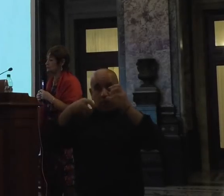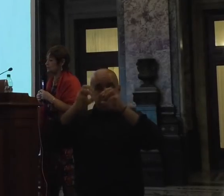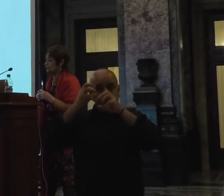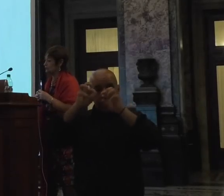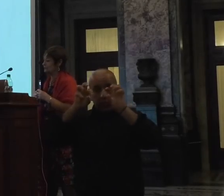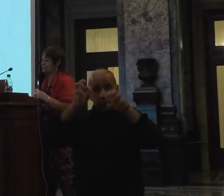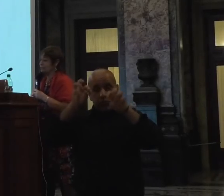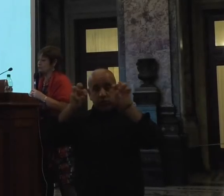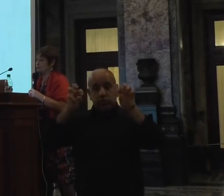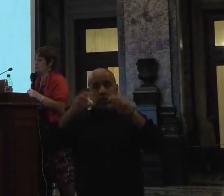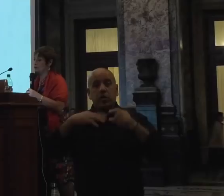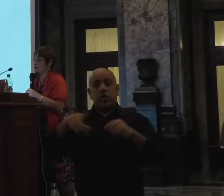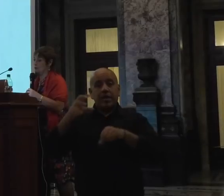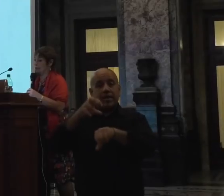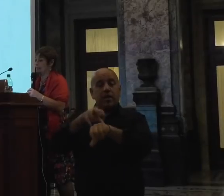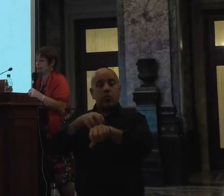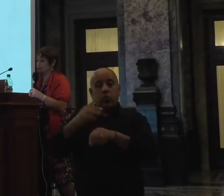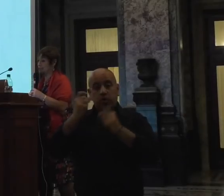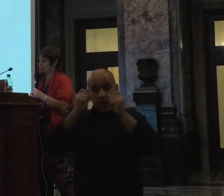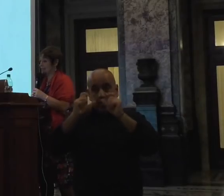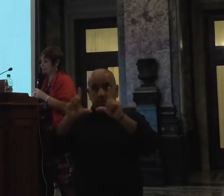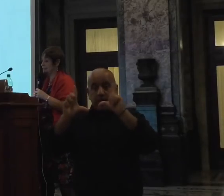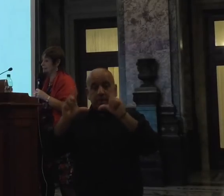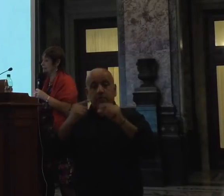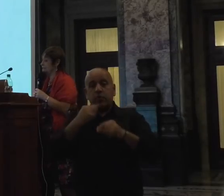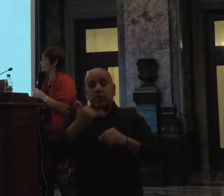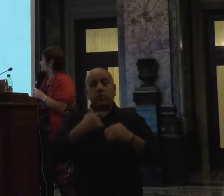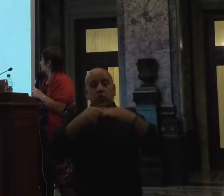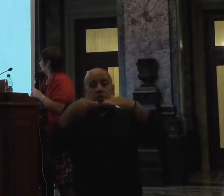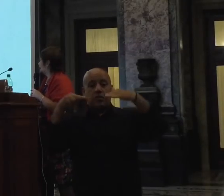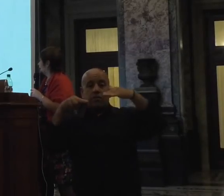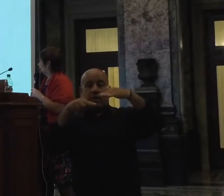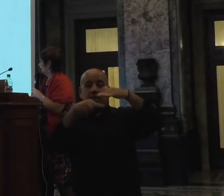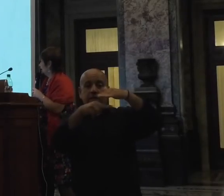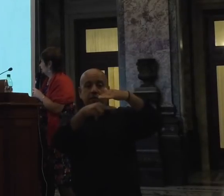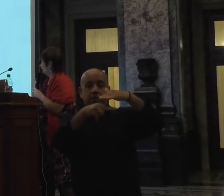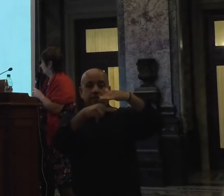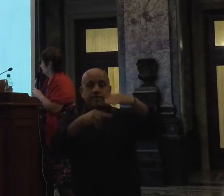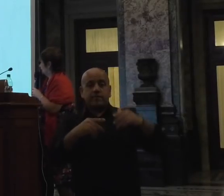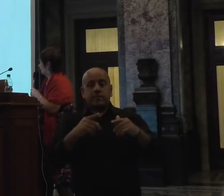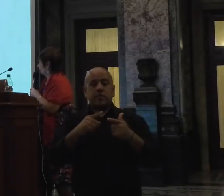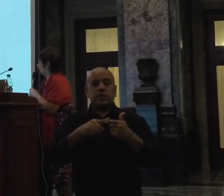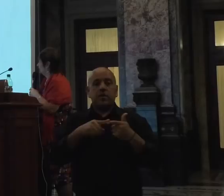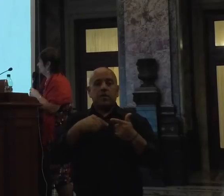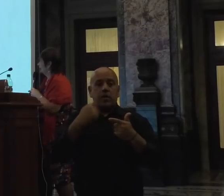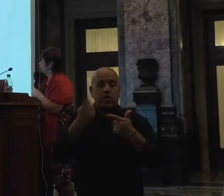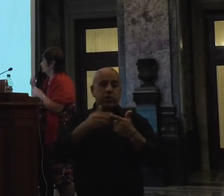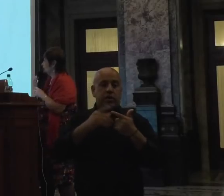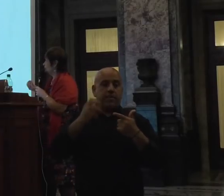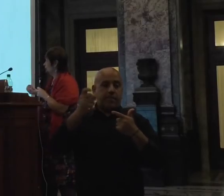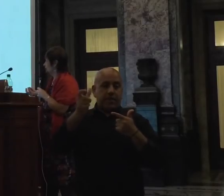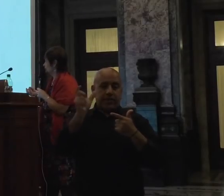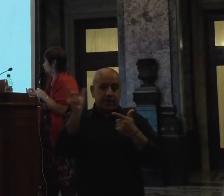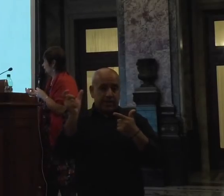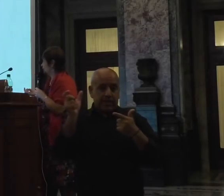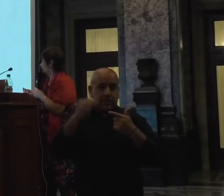usamos métodos de neuroimagen como la resonancia magnética, y la magnetoencefalografía, y